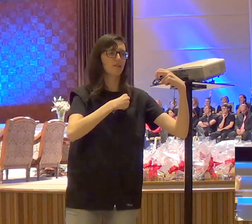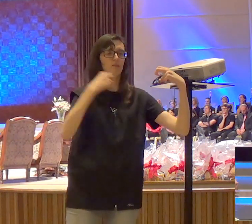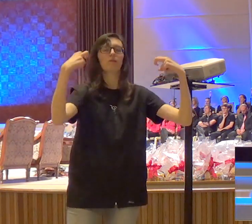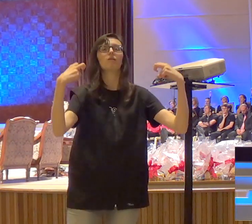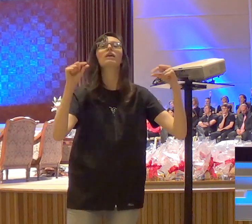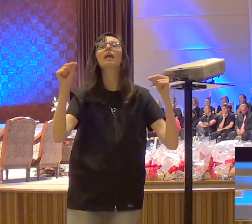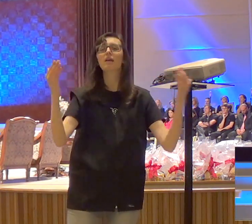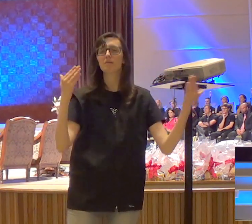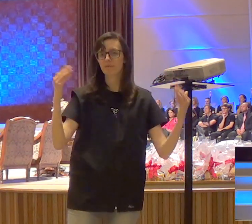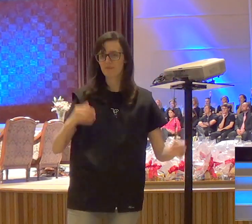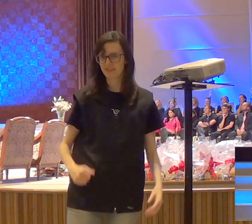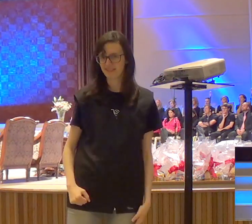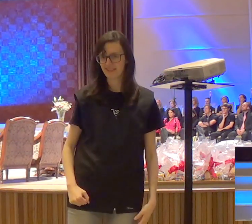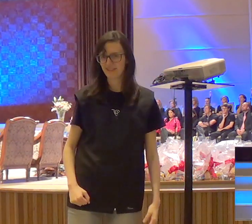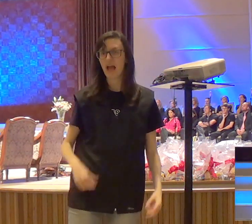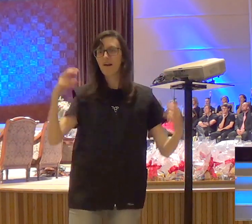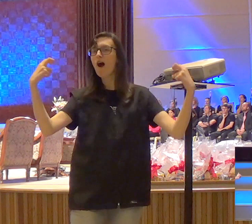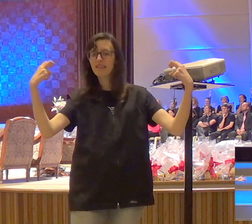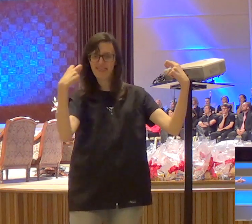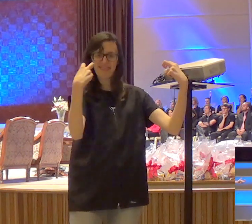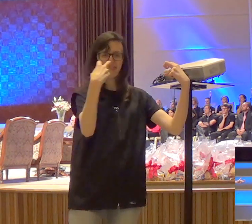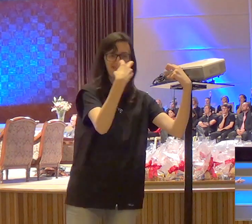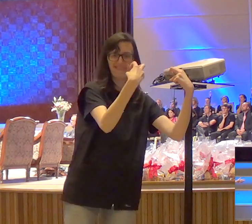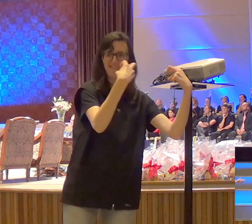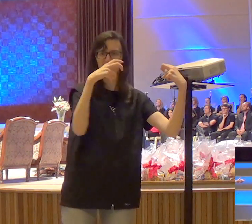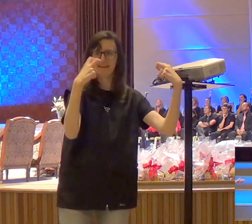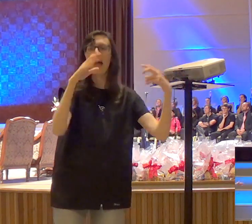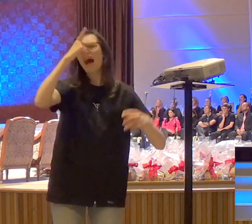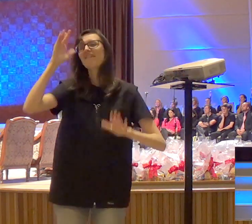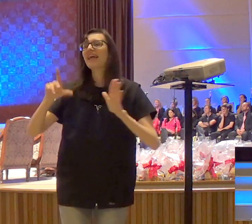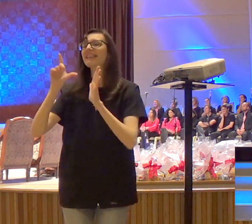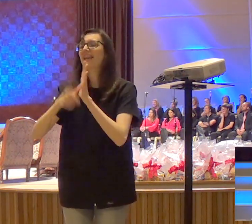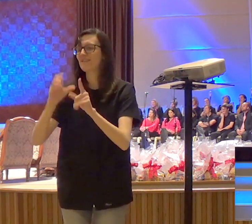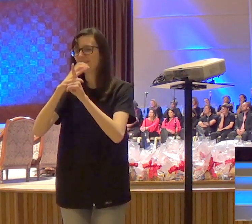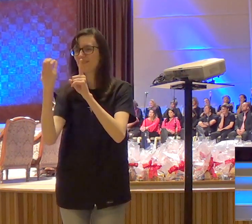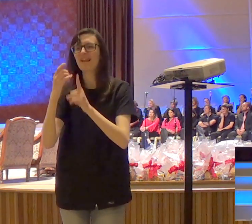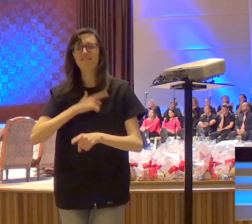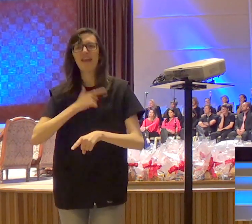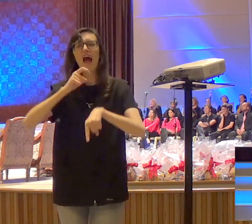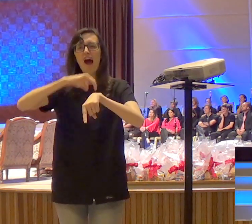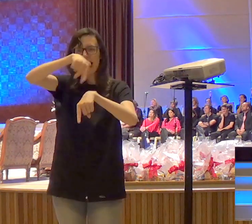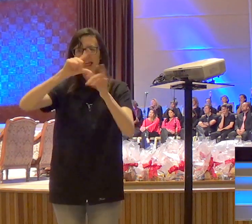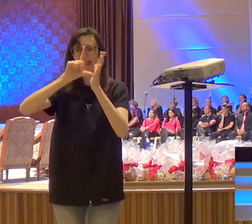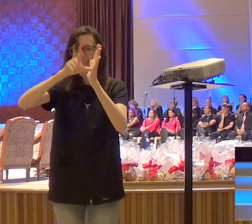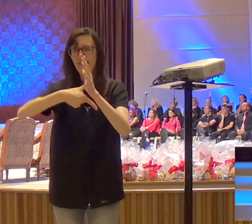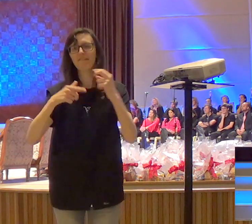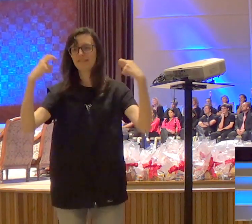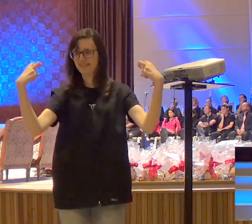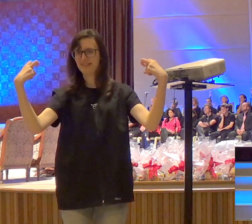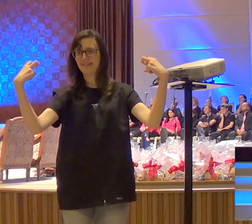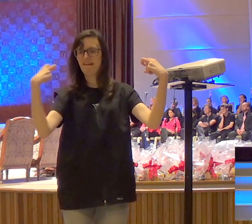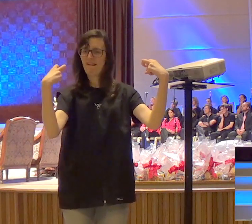here? Talvez os que chegaram mais tarde na igreja hoje, pouquinho mais para lá. Okay. And maybe someone